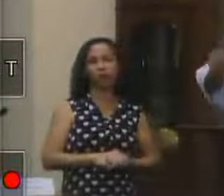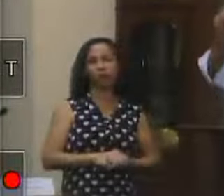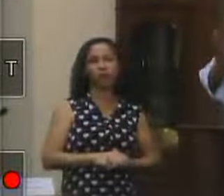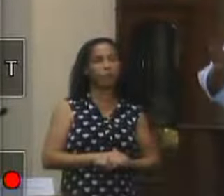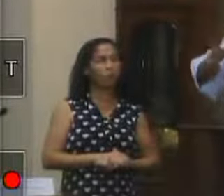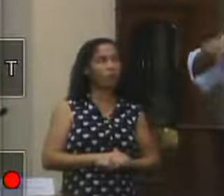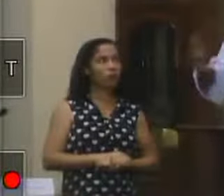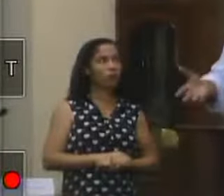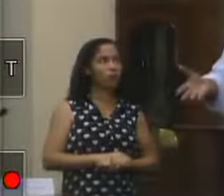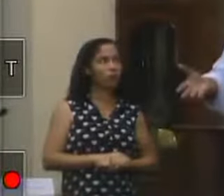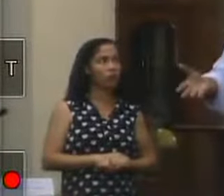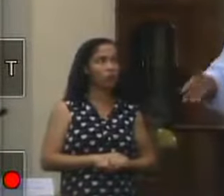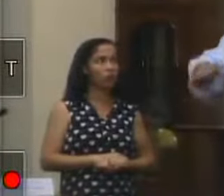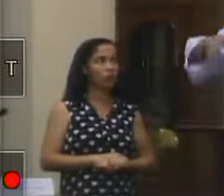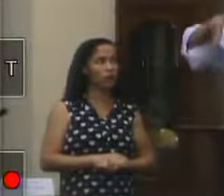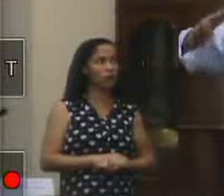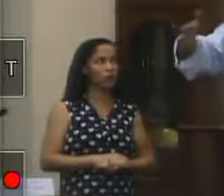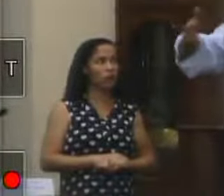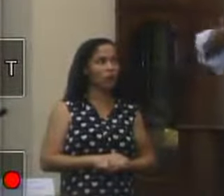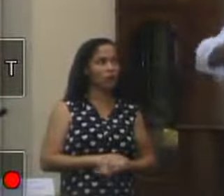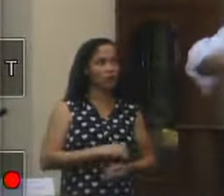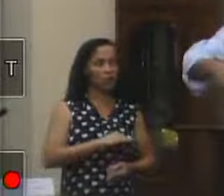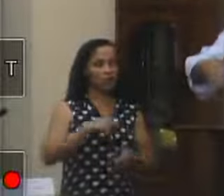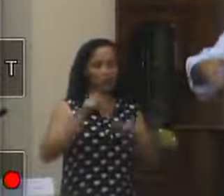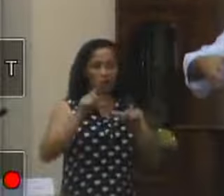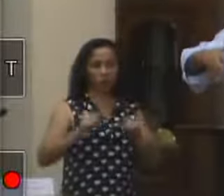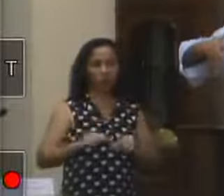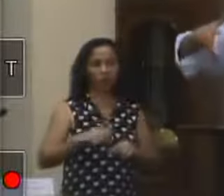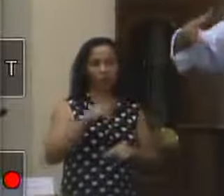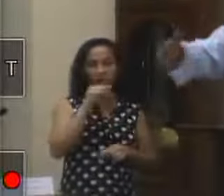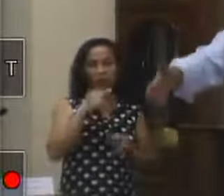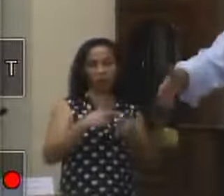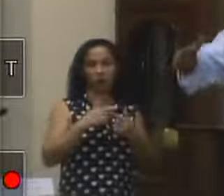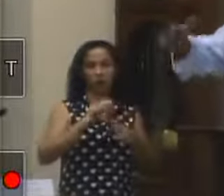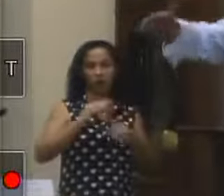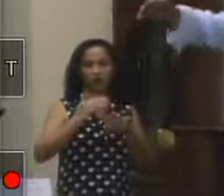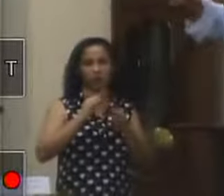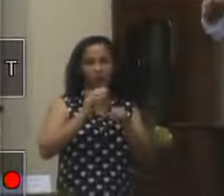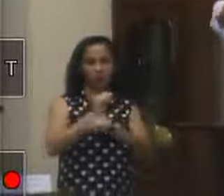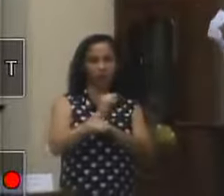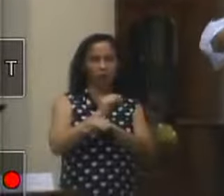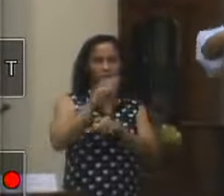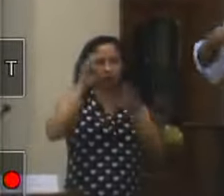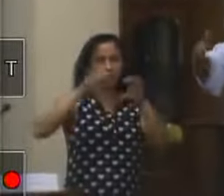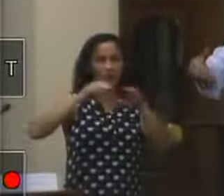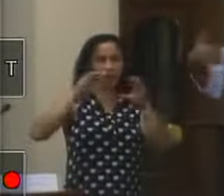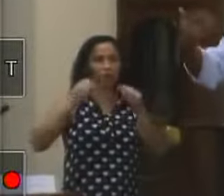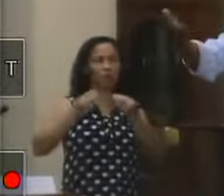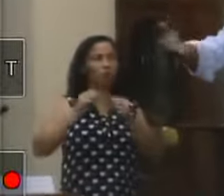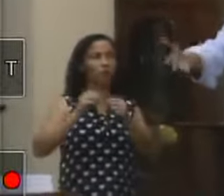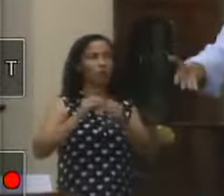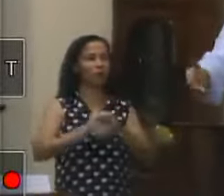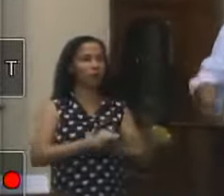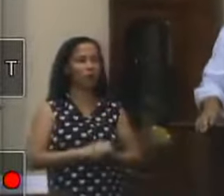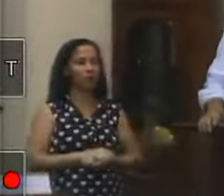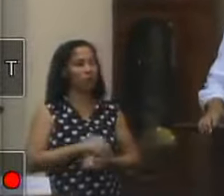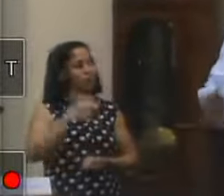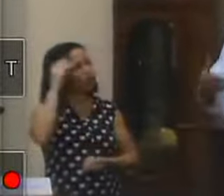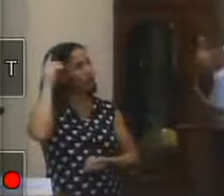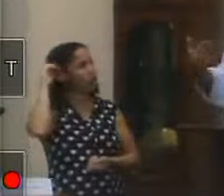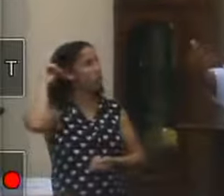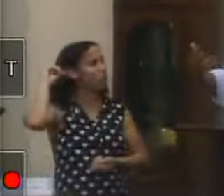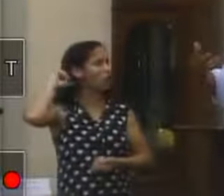de junho, vai diminuir o volume de água. Se você tem ali um reservatório profundo, de margem grande, você tem água ali.